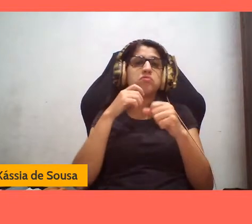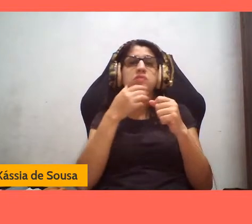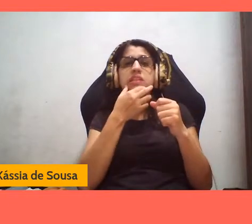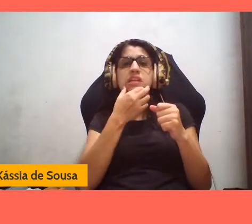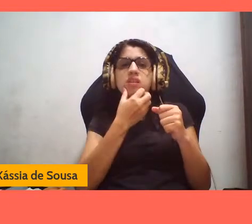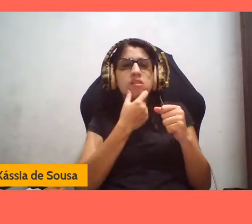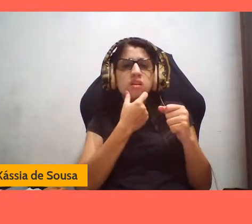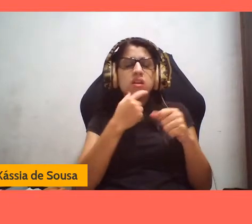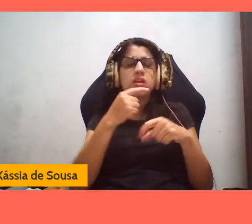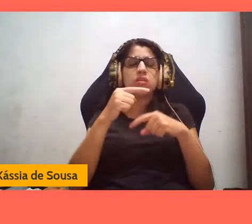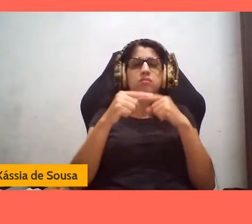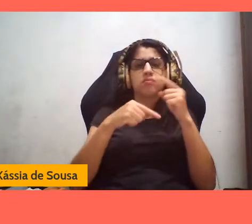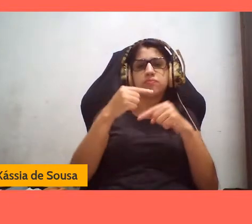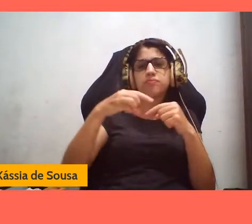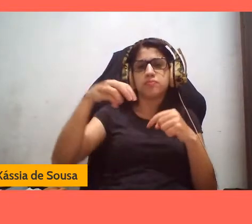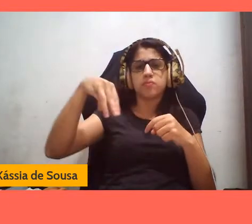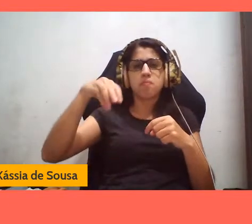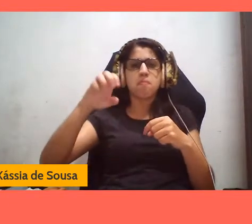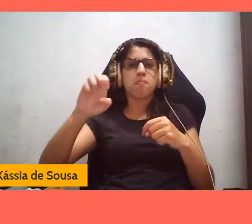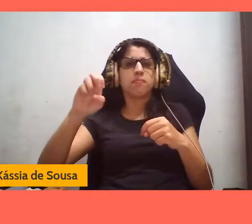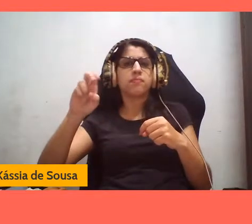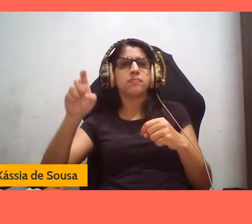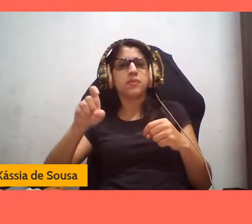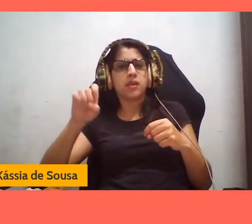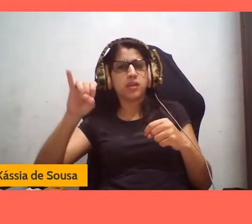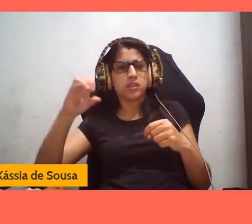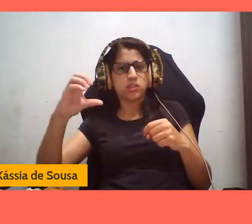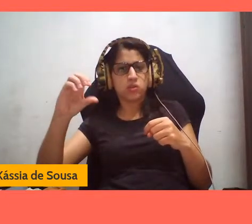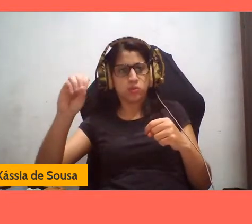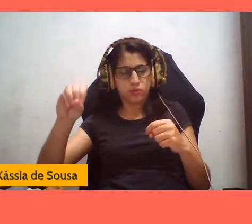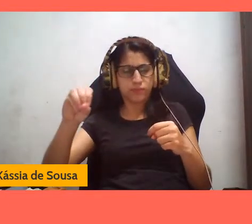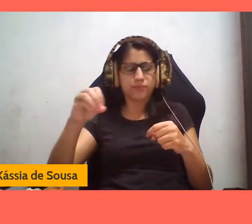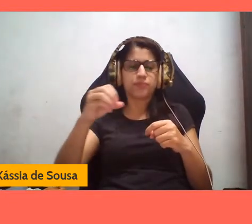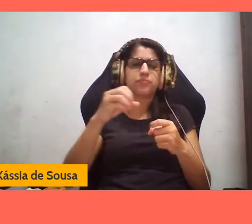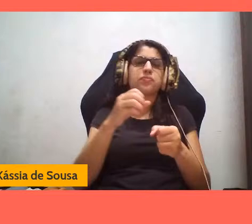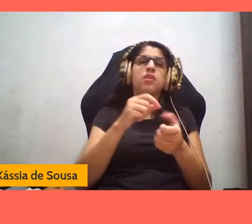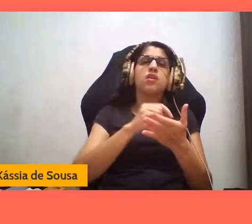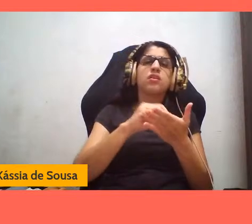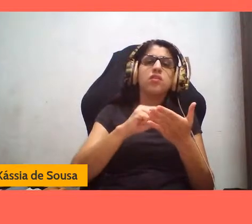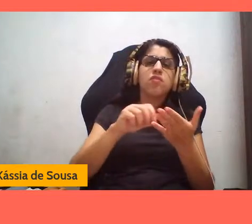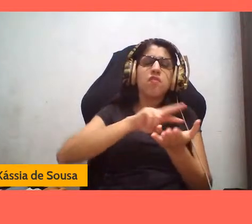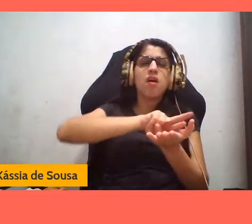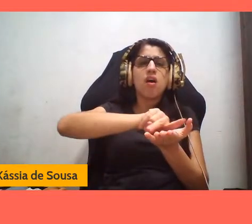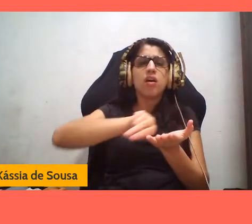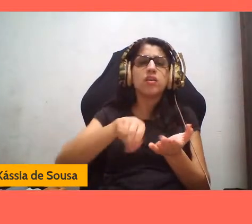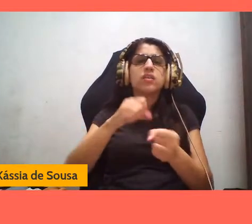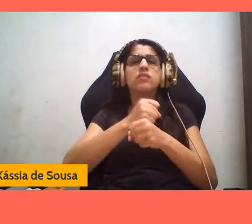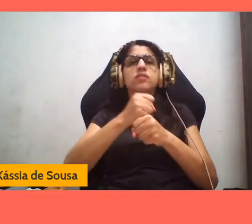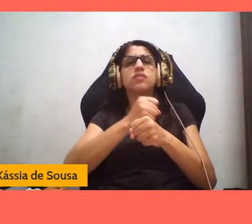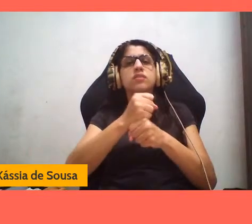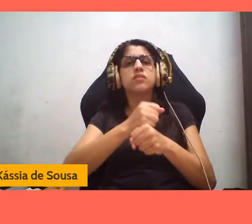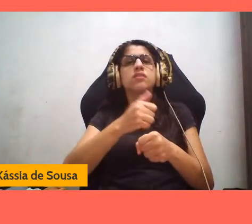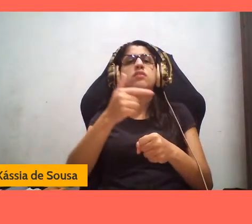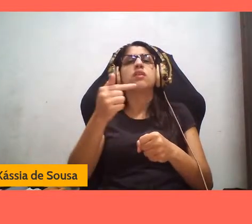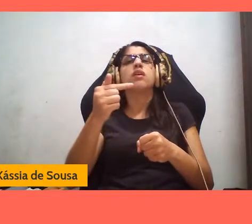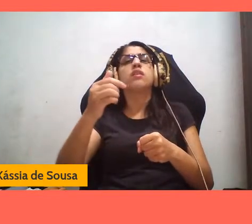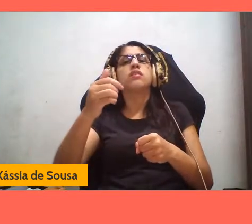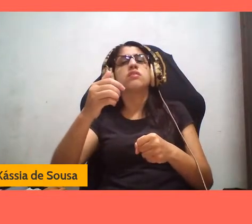uma série de livros, bastante lidos na década de 70, 60 e 70, que